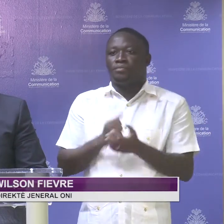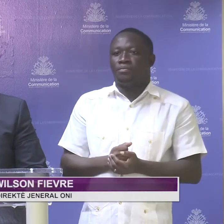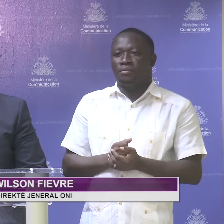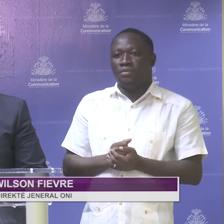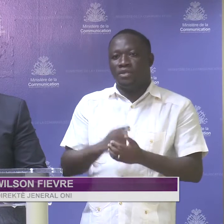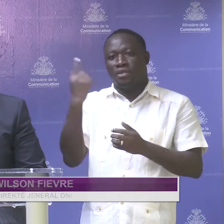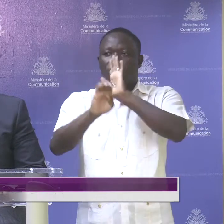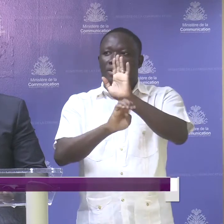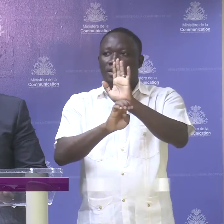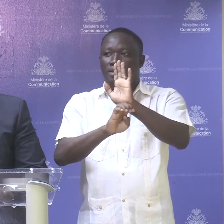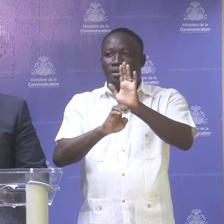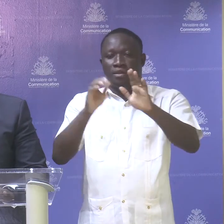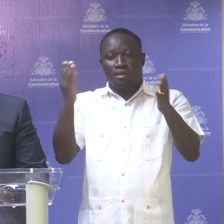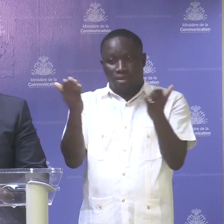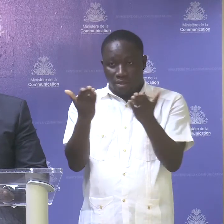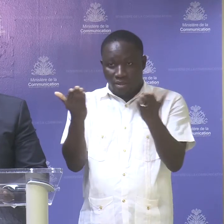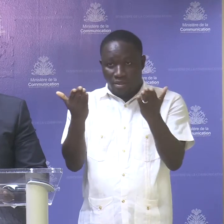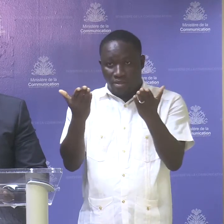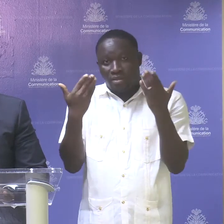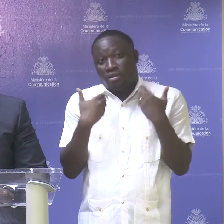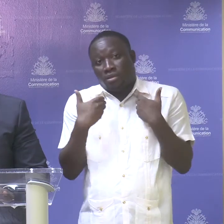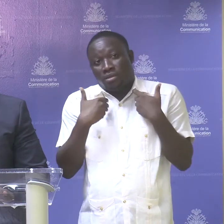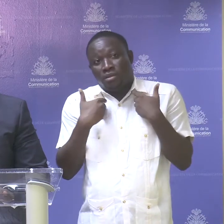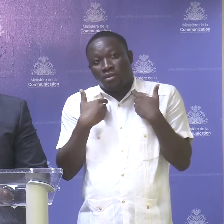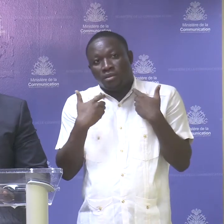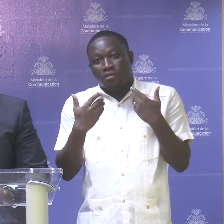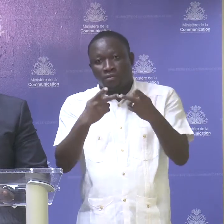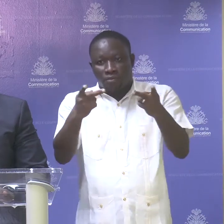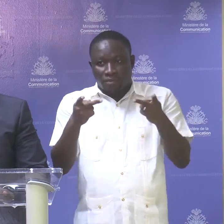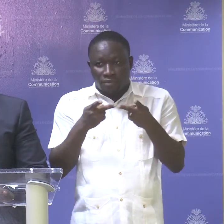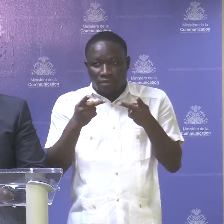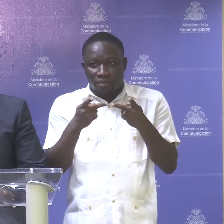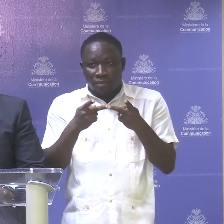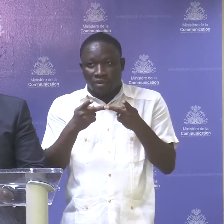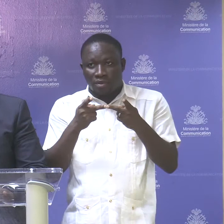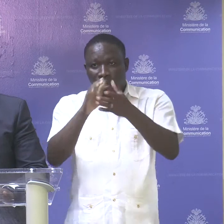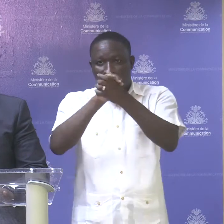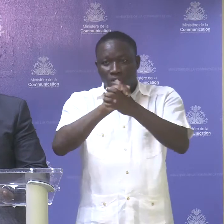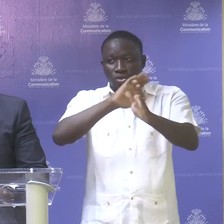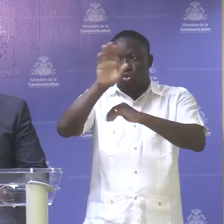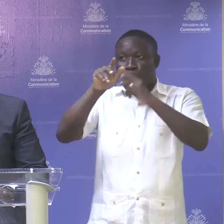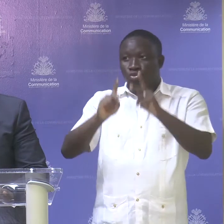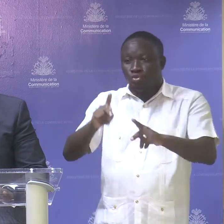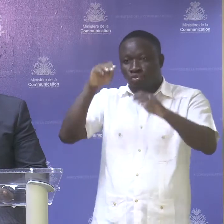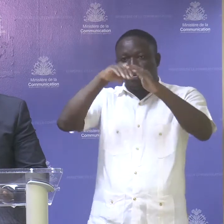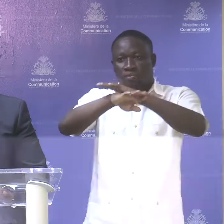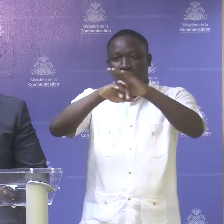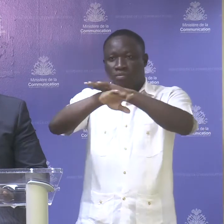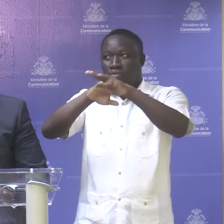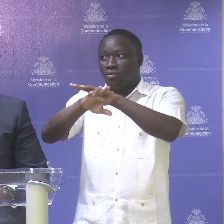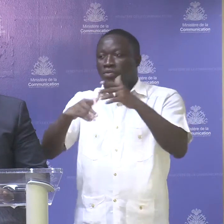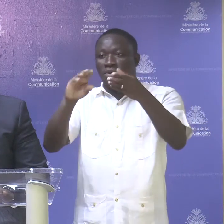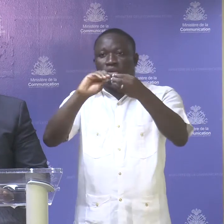C'est l'institution de l'État en Haïti qui gagne un système biométrique qui assure tout le monde qui est enregistré, les ben